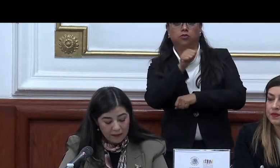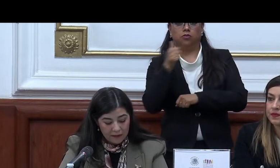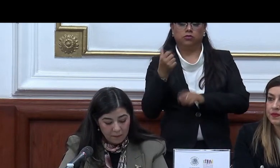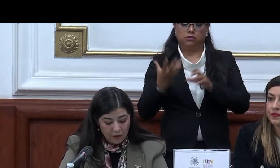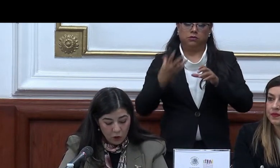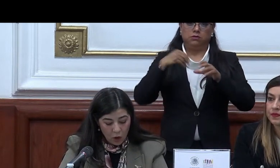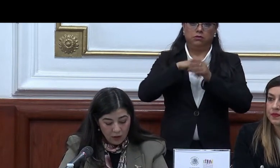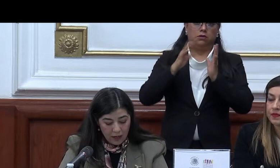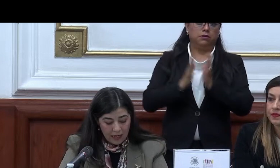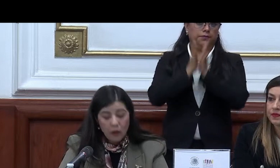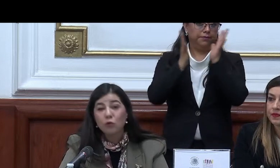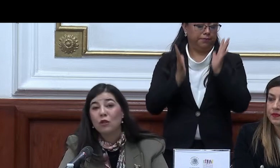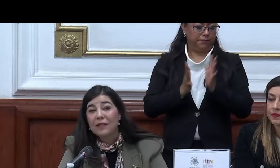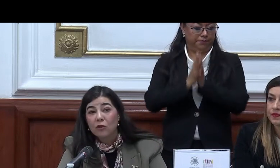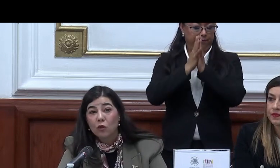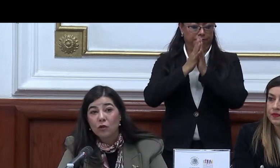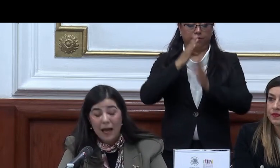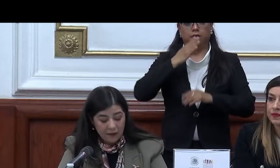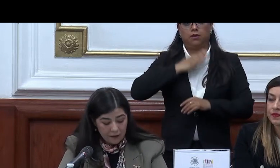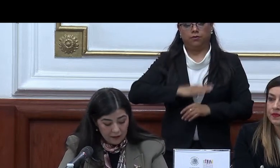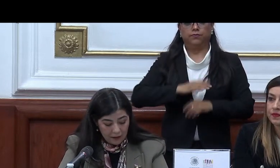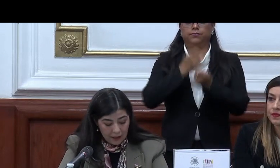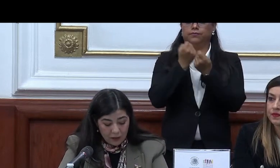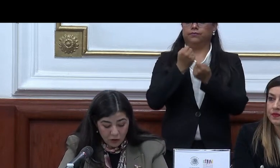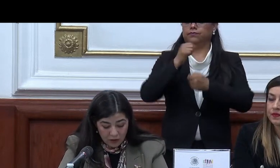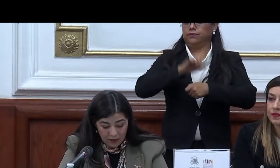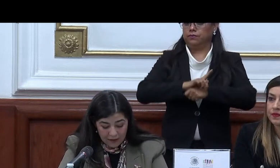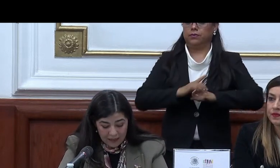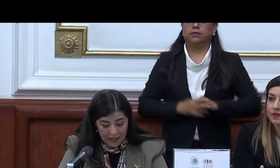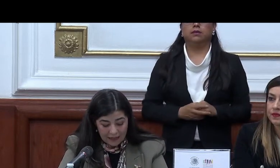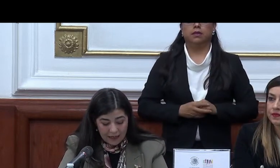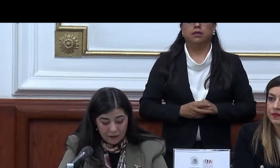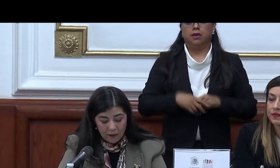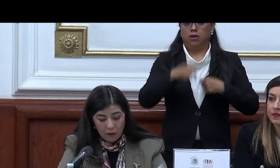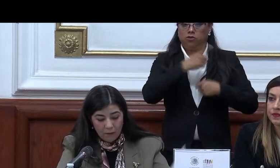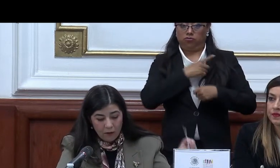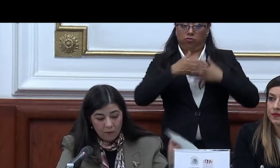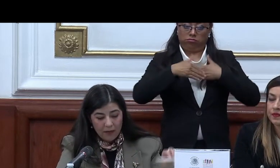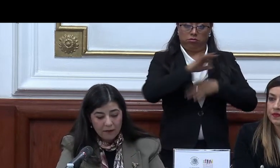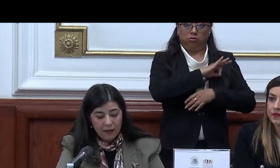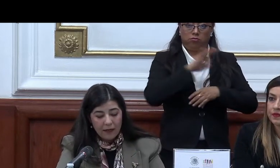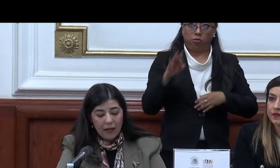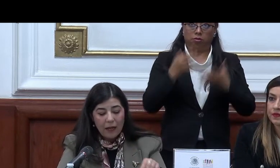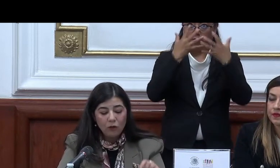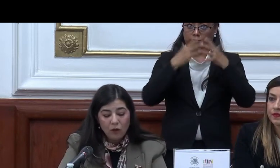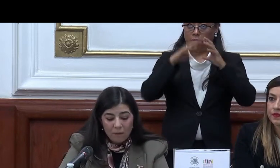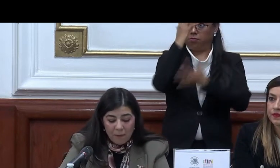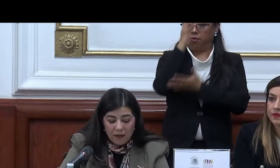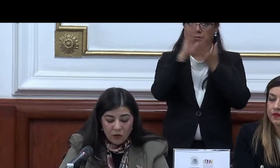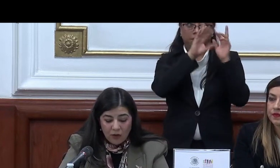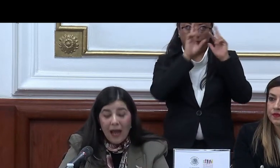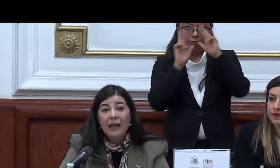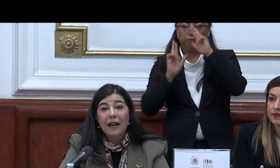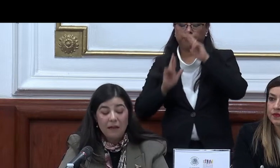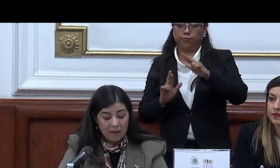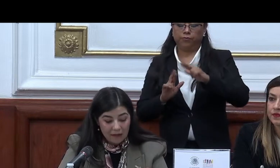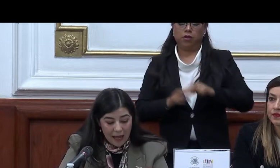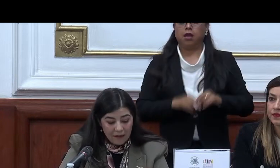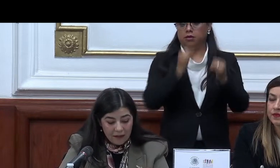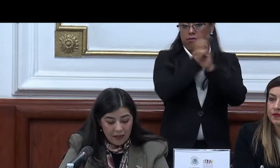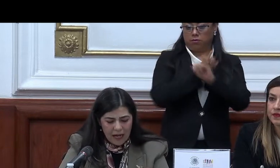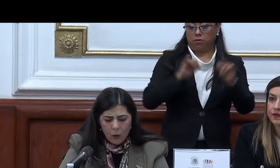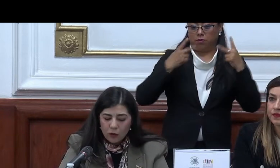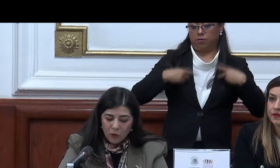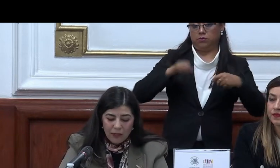la participación, la justicia social, la sostenibilidad y el respeto al medio ambiente, la autonomía personal y la